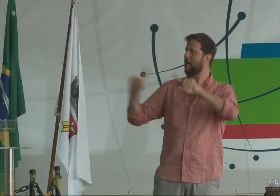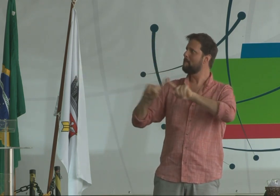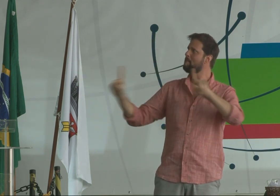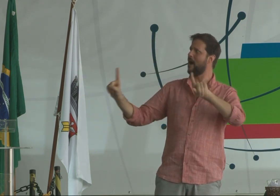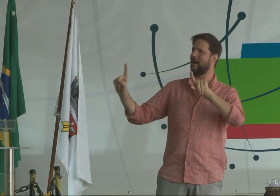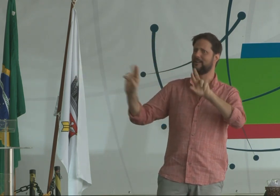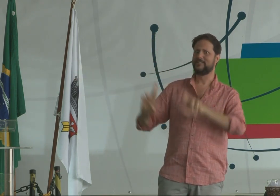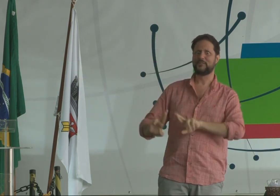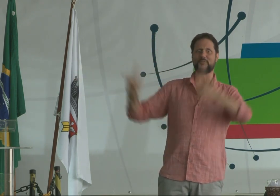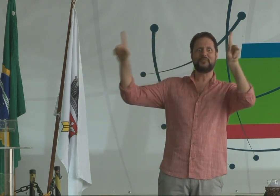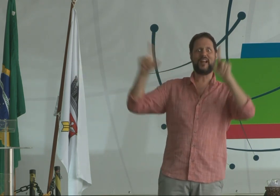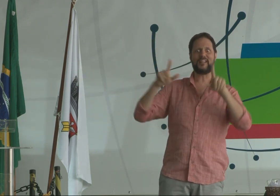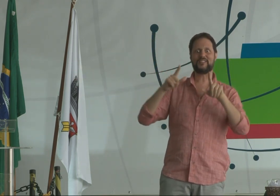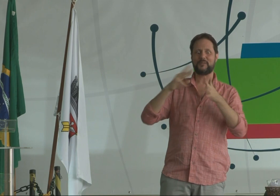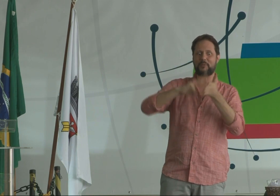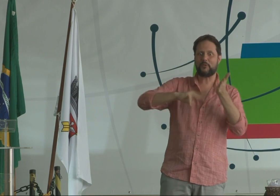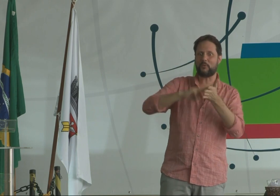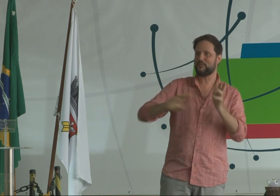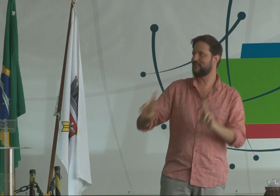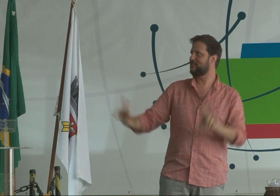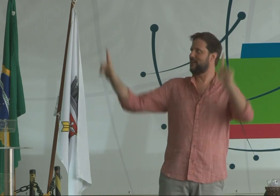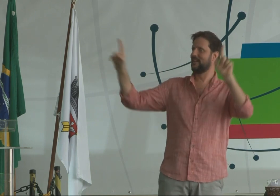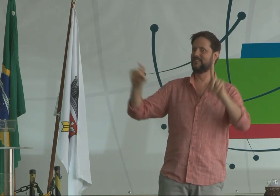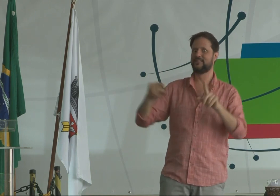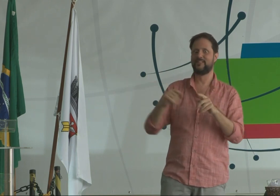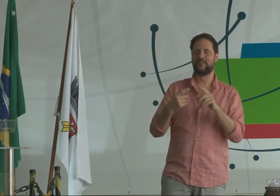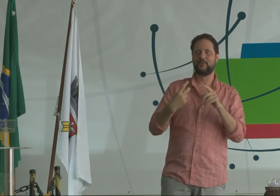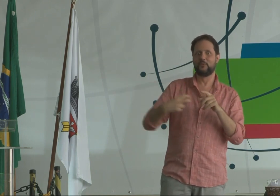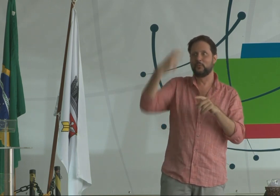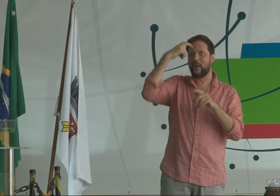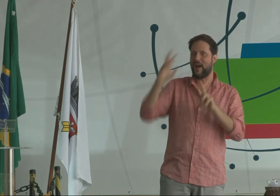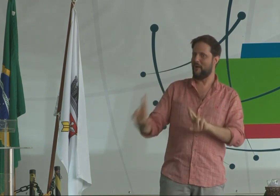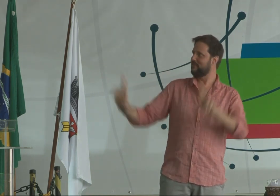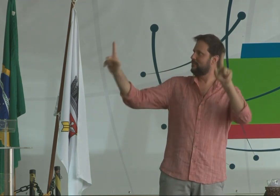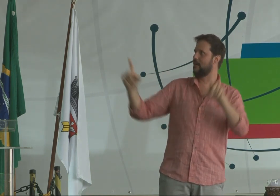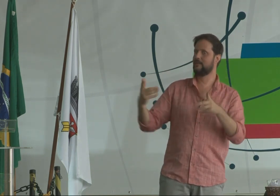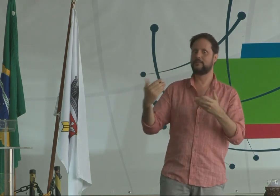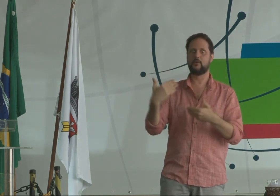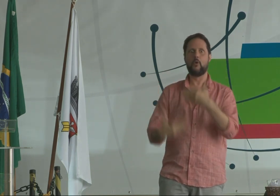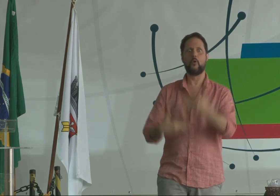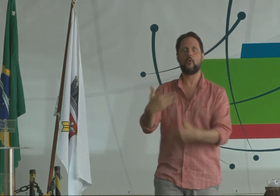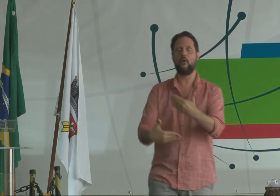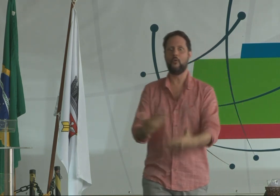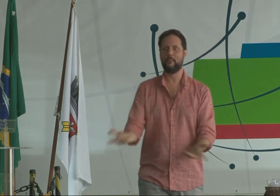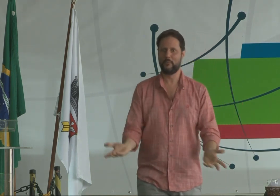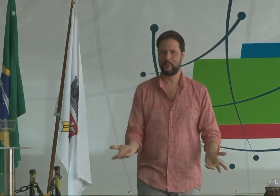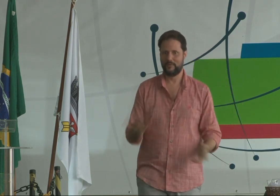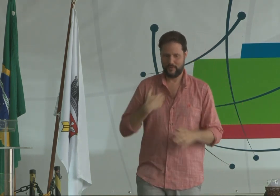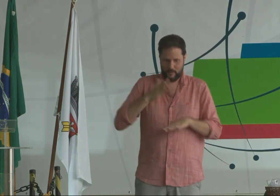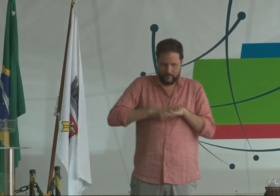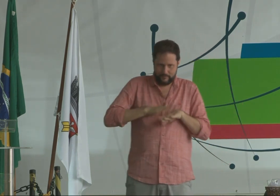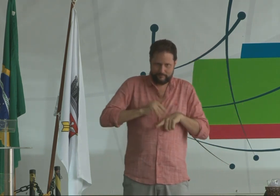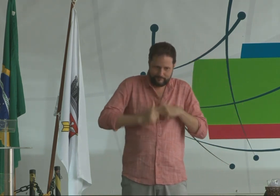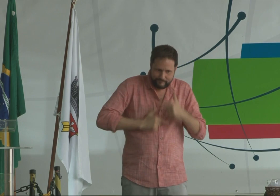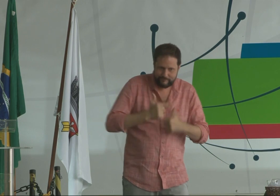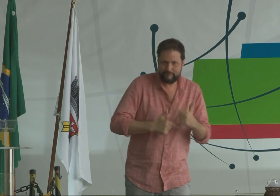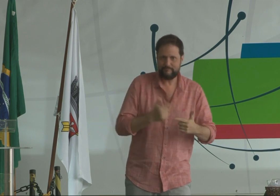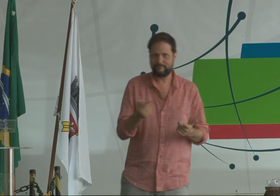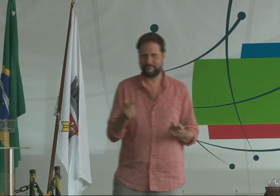podem falar oralmente, tranquilamente, leitura e tudo mais, isso é natural de vocês, é uma cultura ouvinte também. E foi um processo que passou